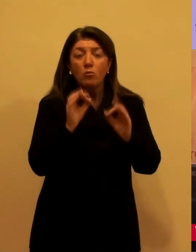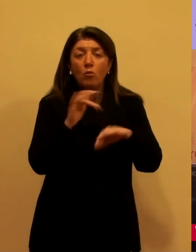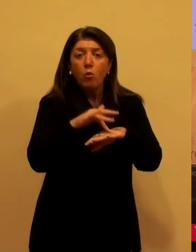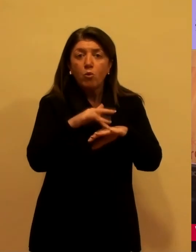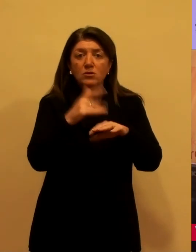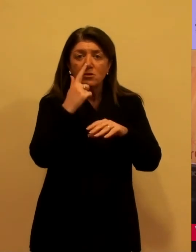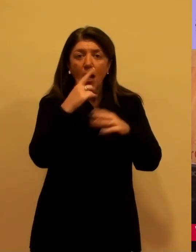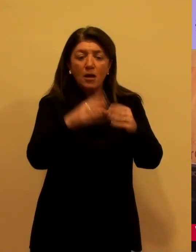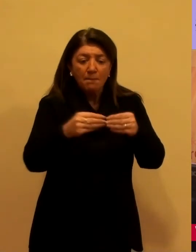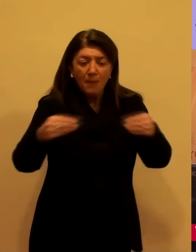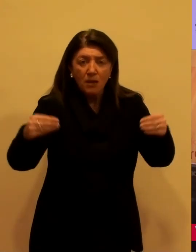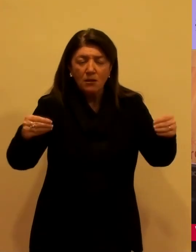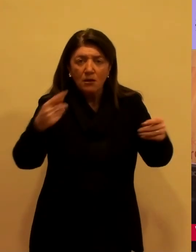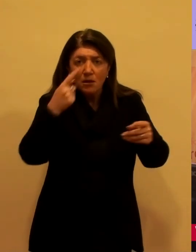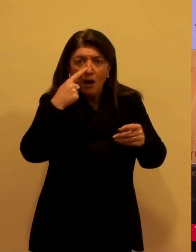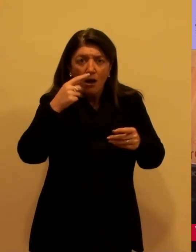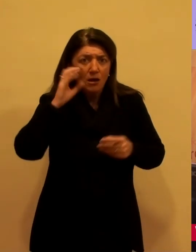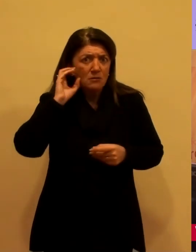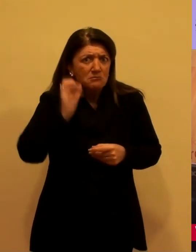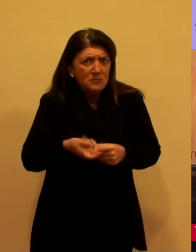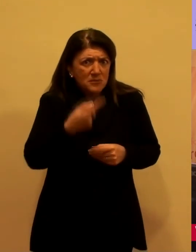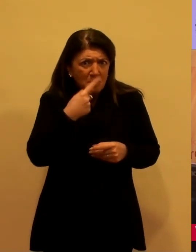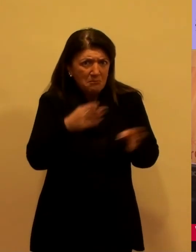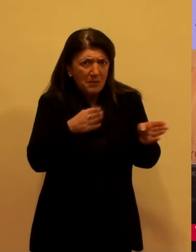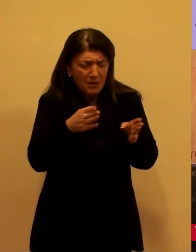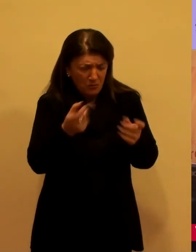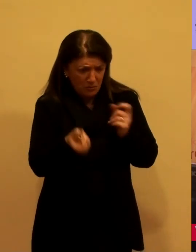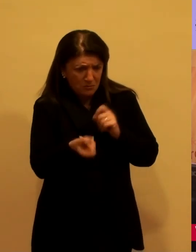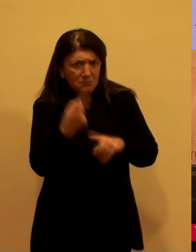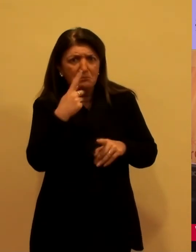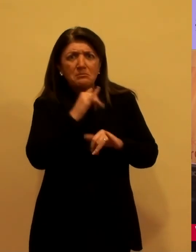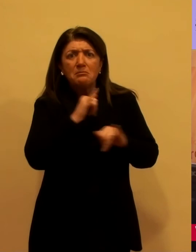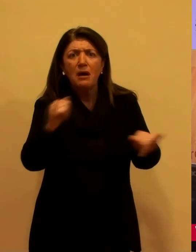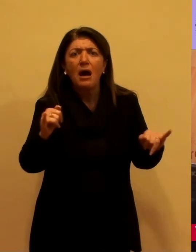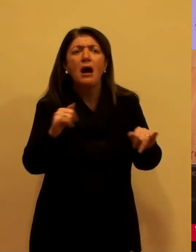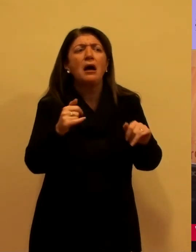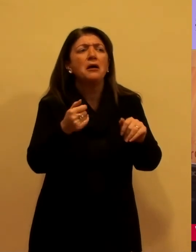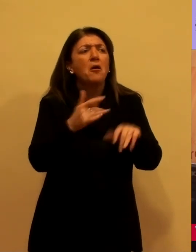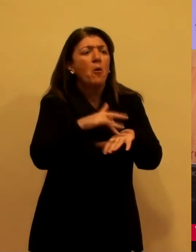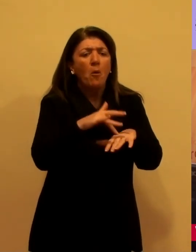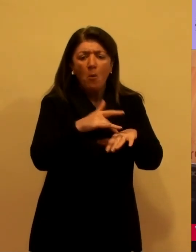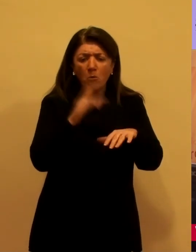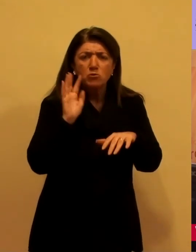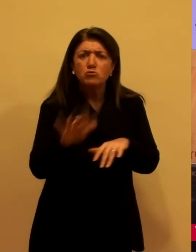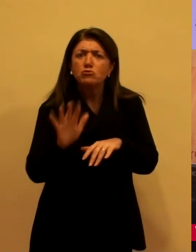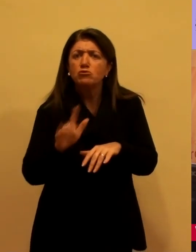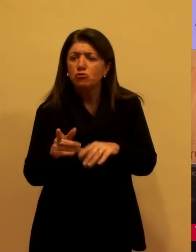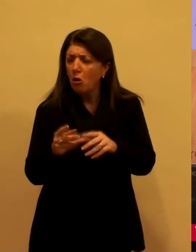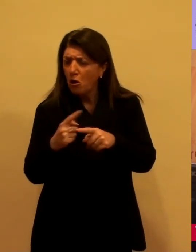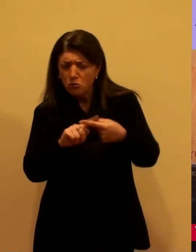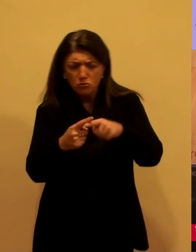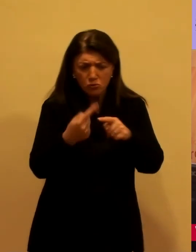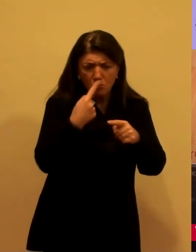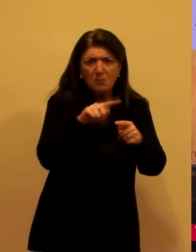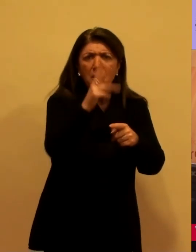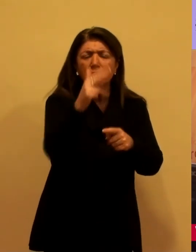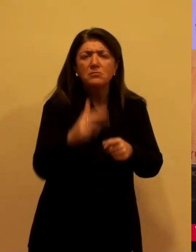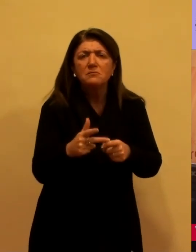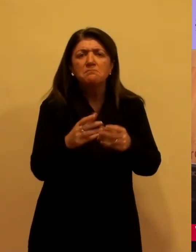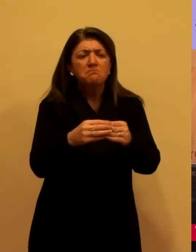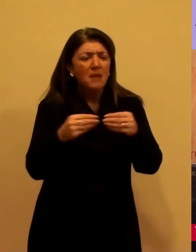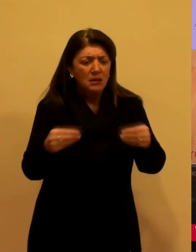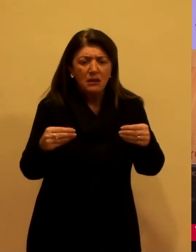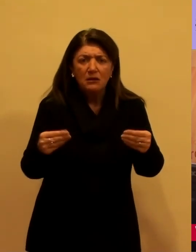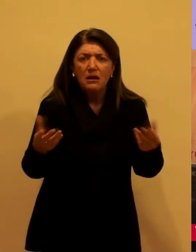anomali, diciamo, per l'epoca, spesso di uso comune e comunque anche spesso materiali